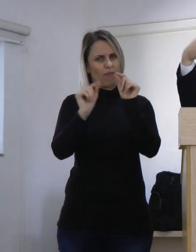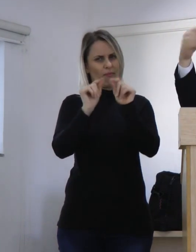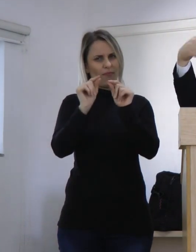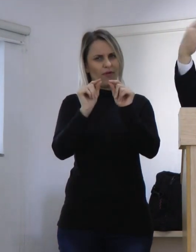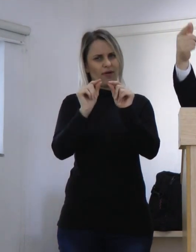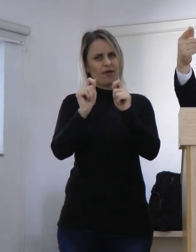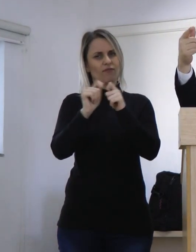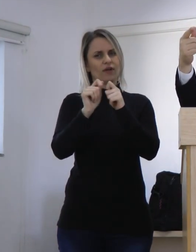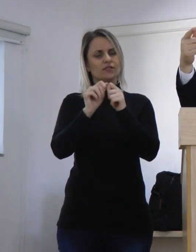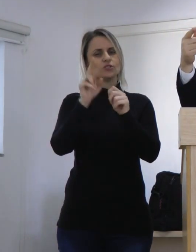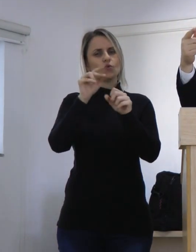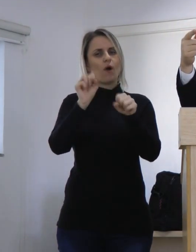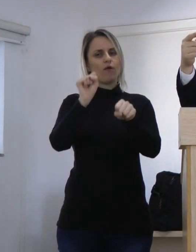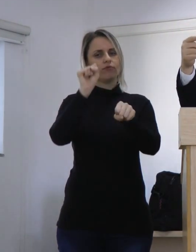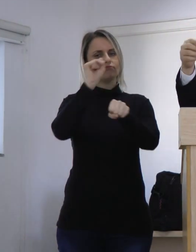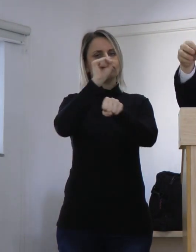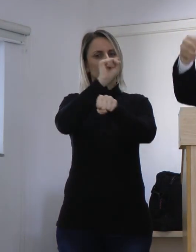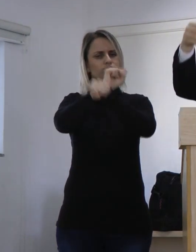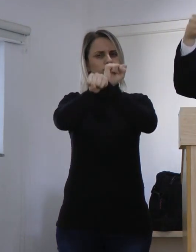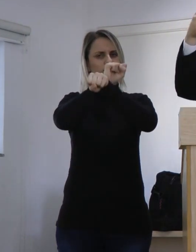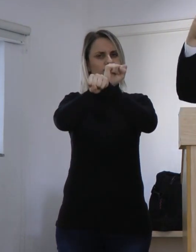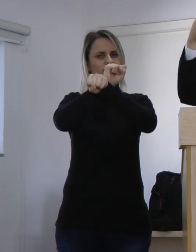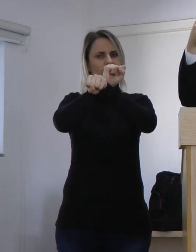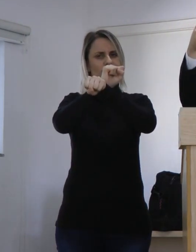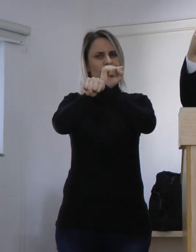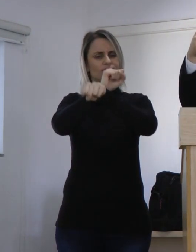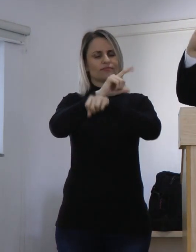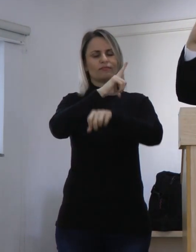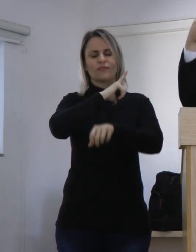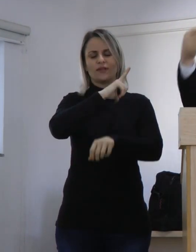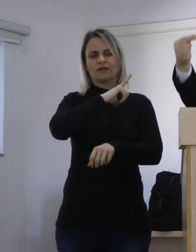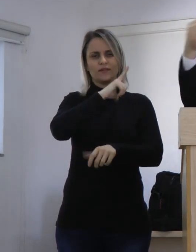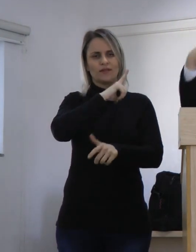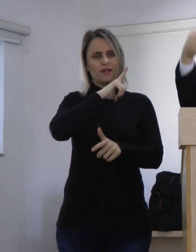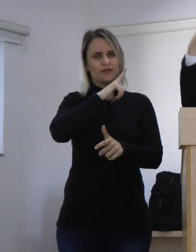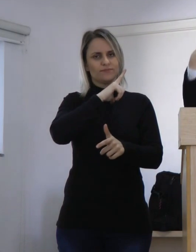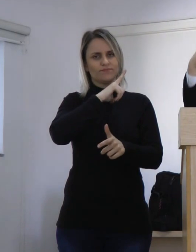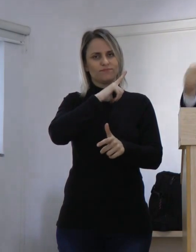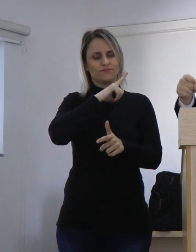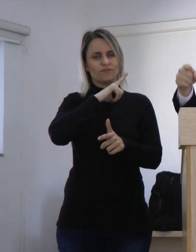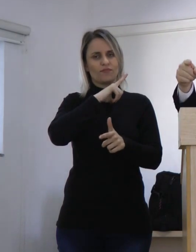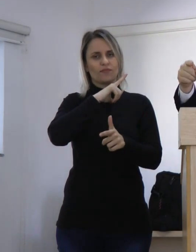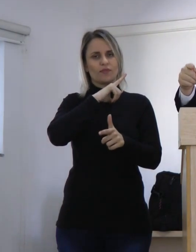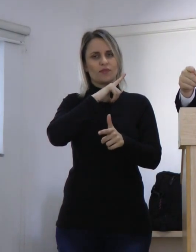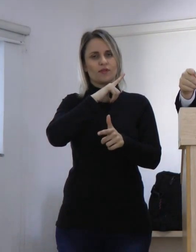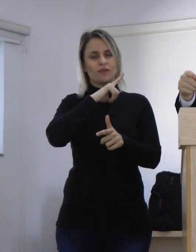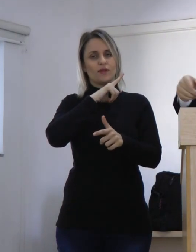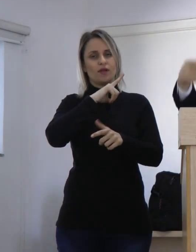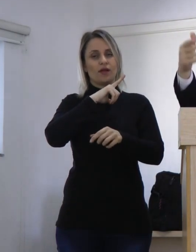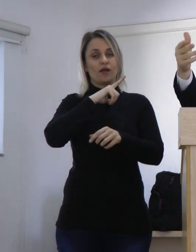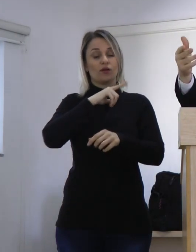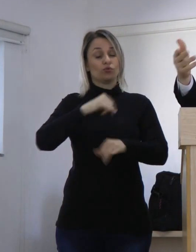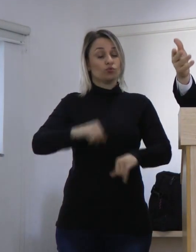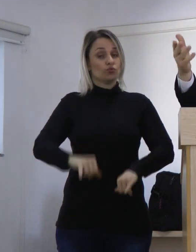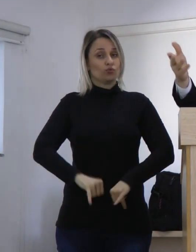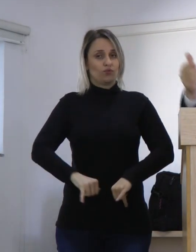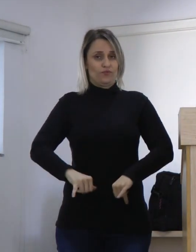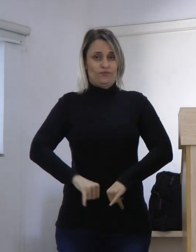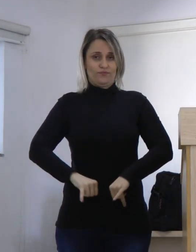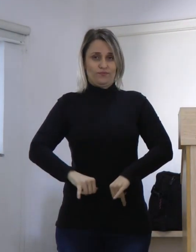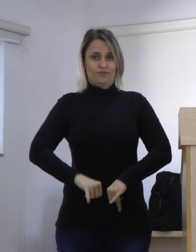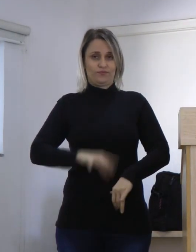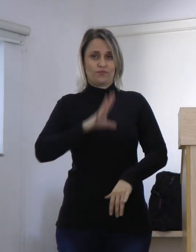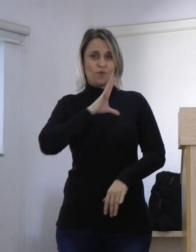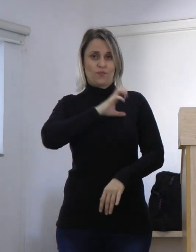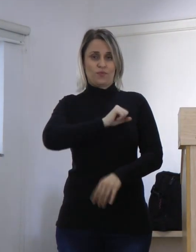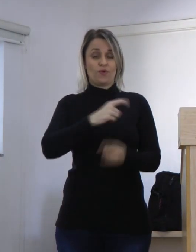As lesões afetivas, que são grandes tragédias, grandes crimes que nós cometemos, sendo irresponsáveis com o